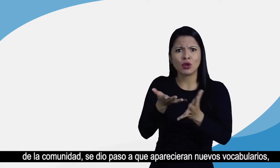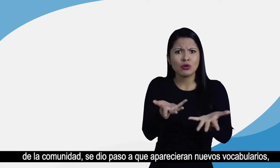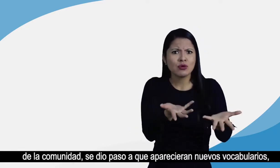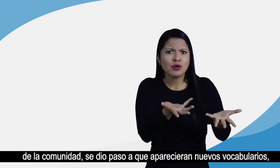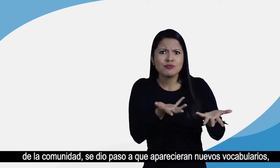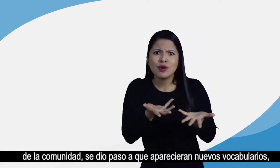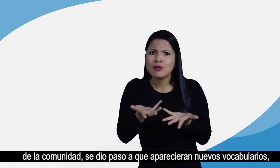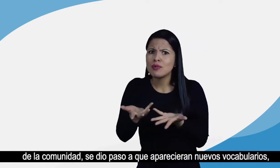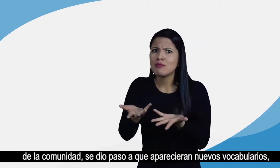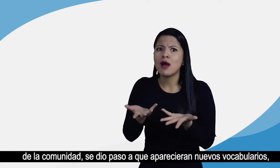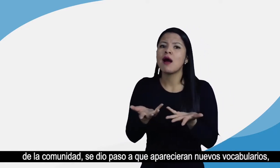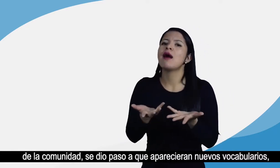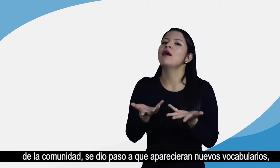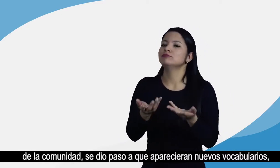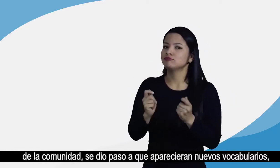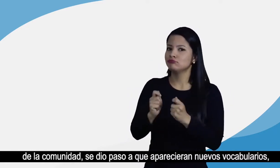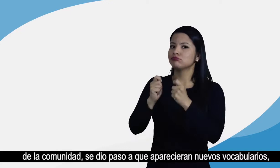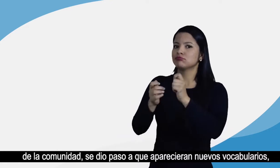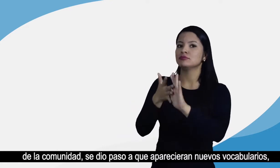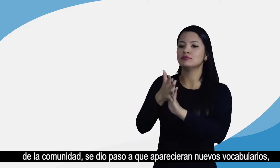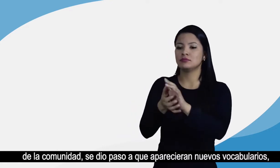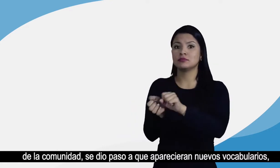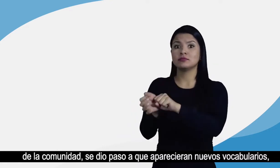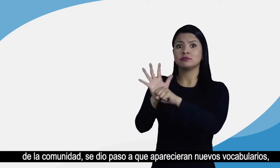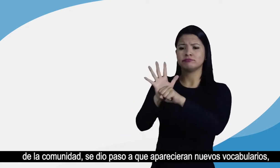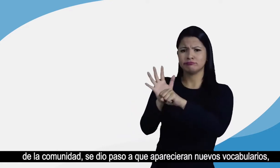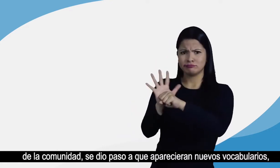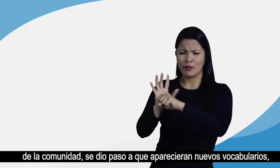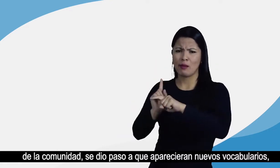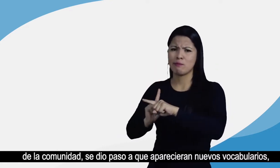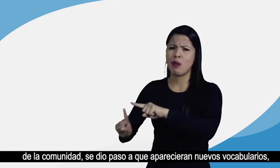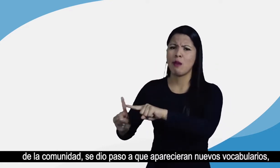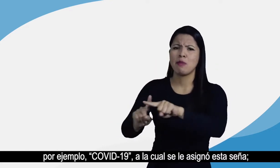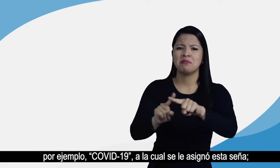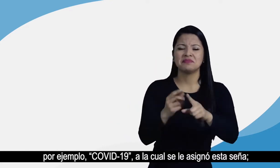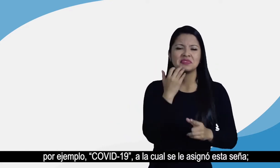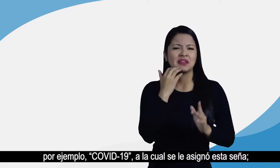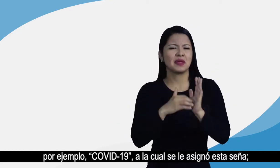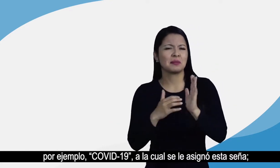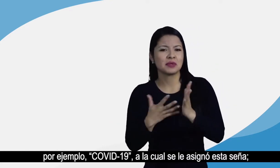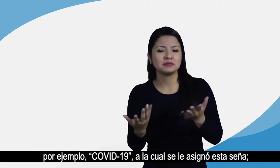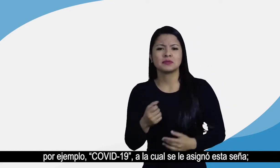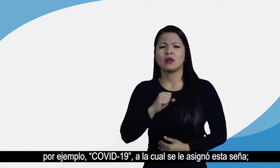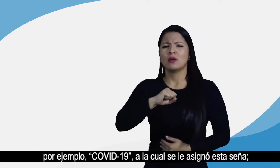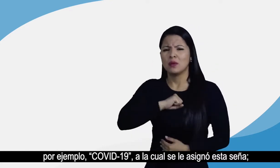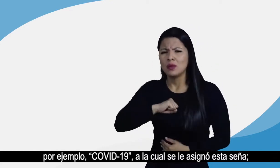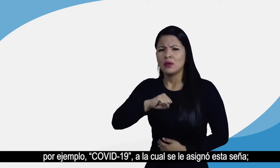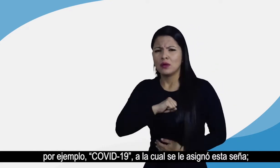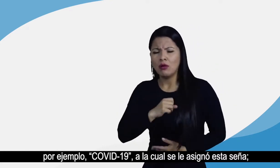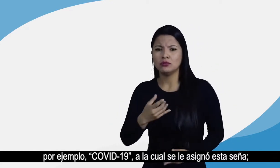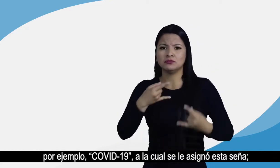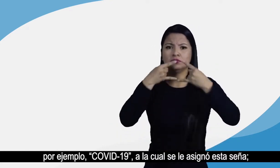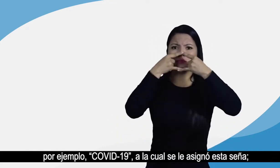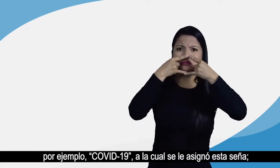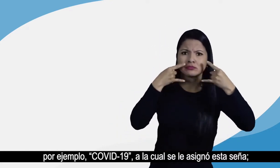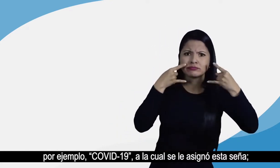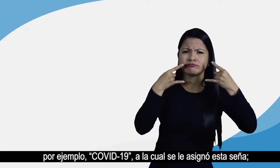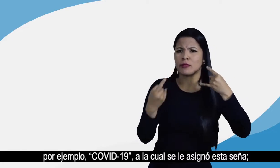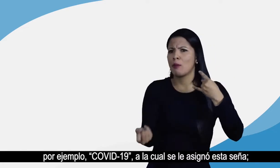comunidad, se dio paso a que aparecieran nuevos vocabularios, por ejemplo COVID-19, a la cual se le asignó